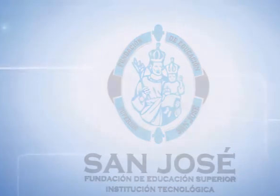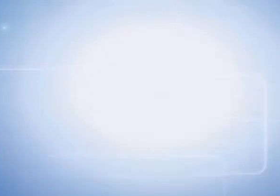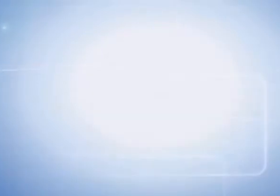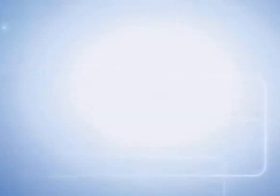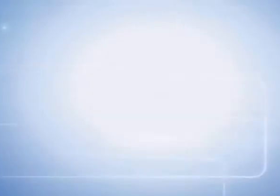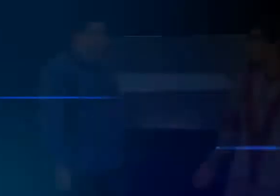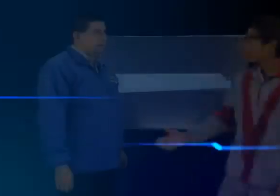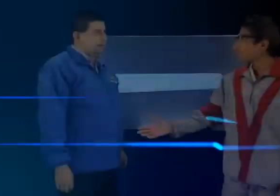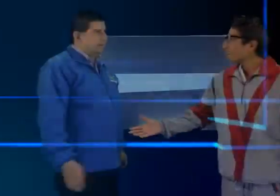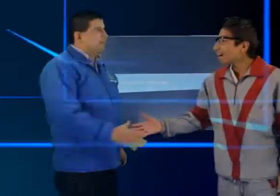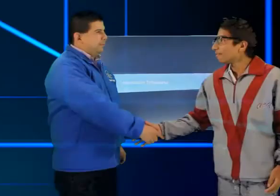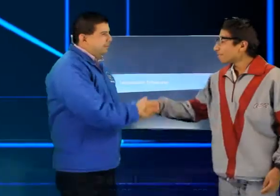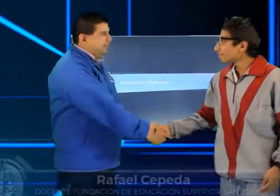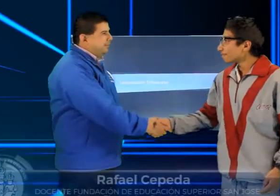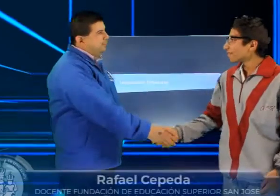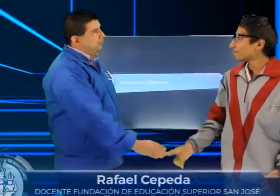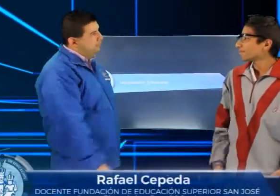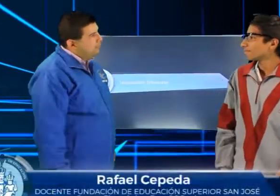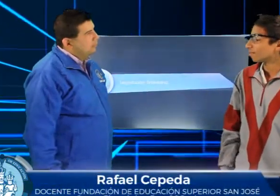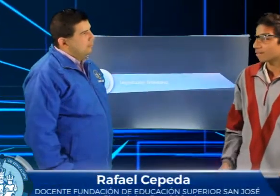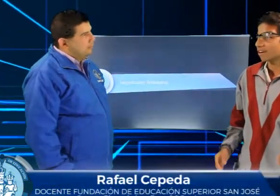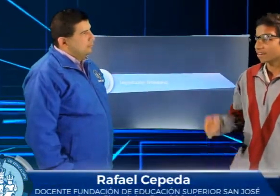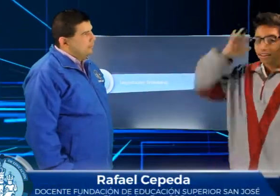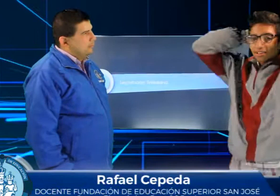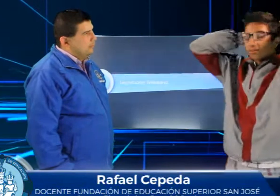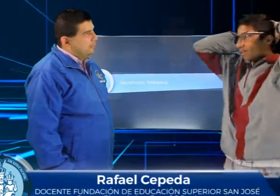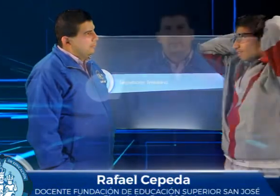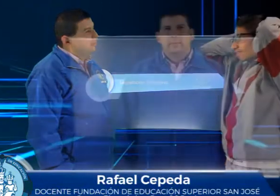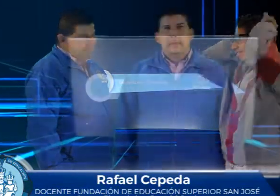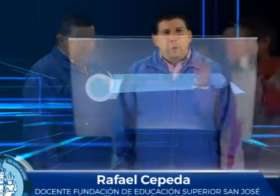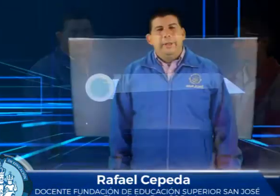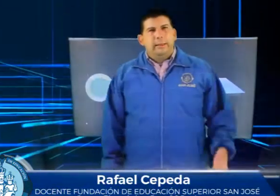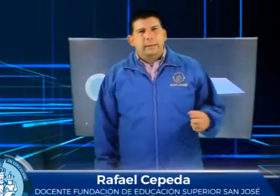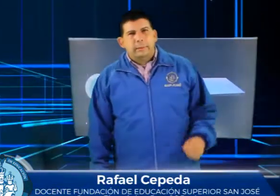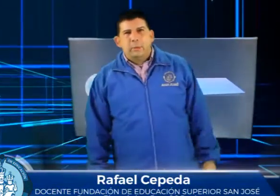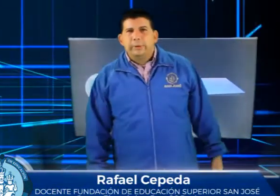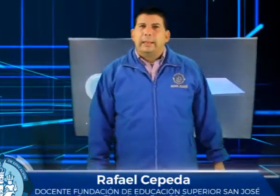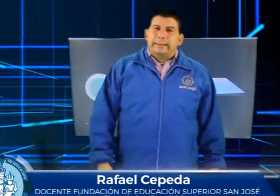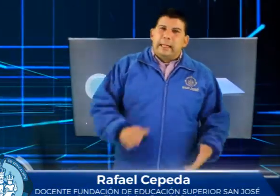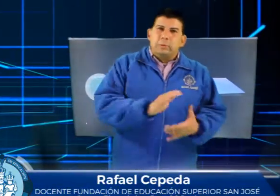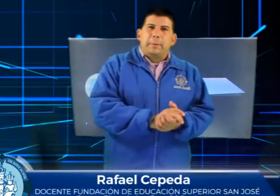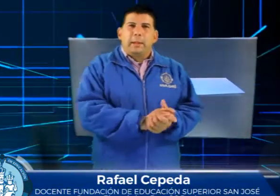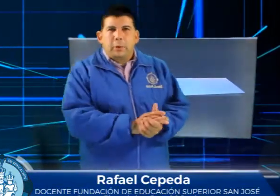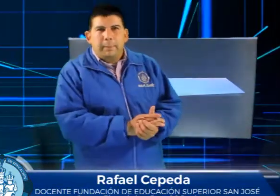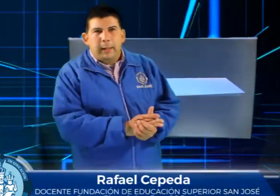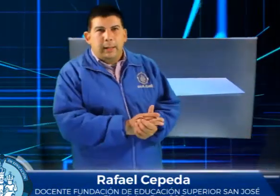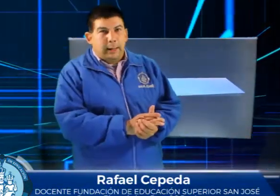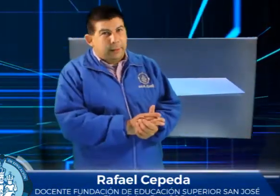ahora probé a mi papá le toca pagar impuestos me puedes hablar de legislación tributaria oye interesante pregunta ya tu papá te toca para hacer